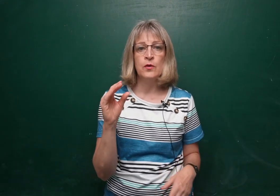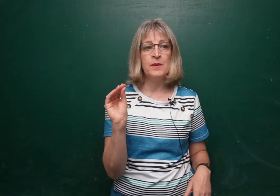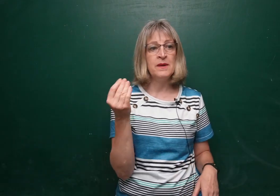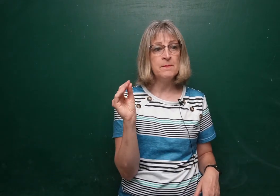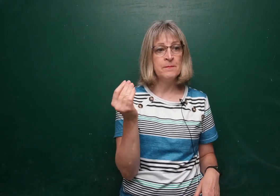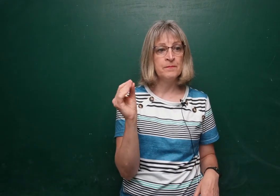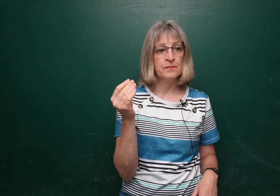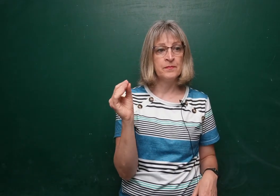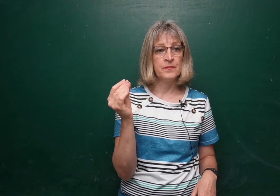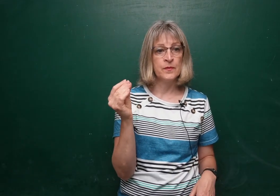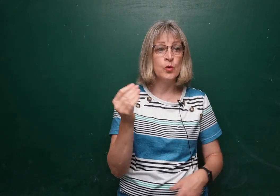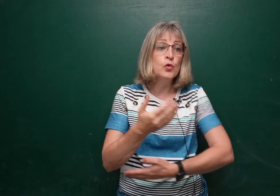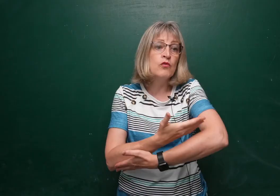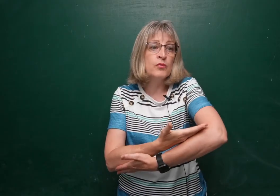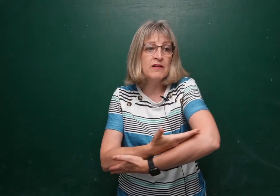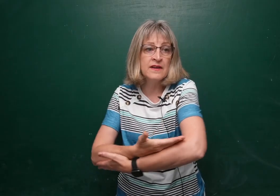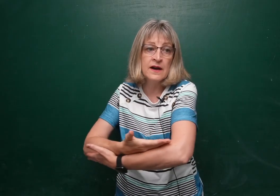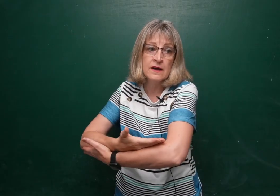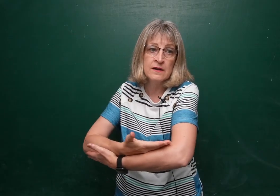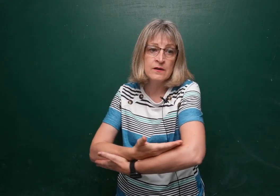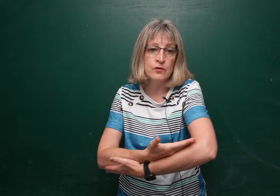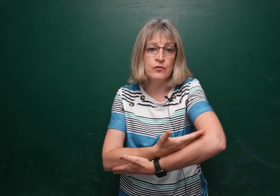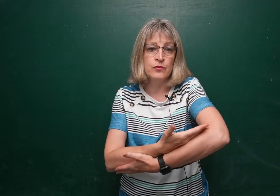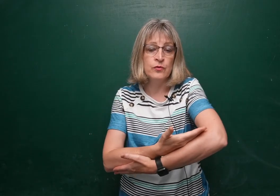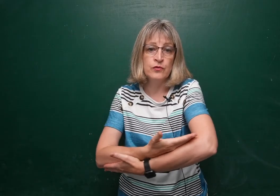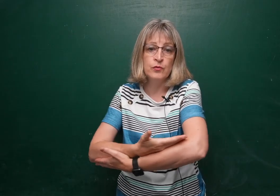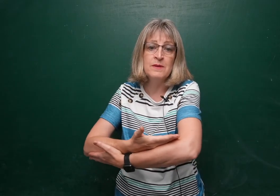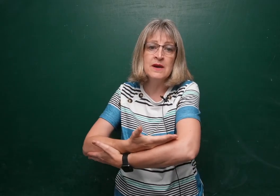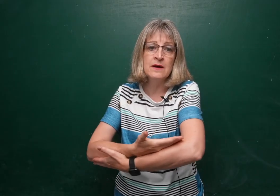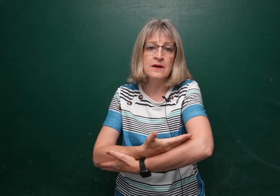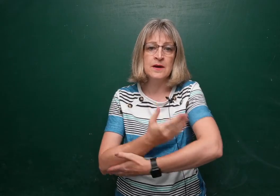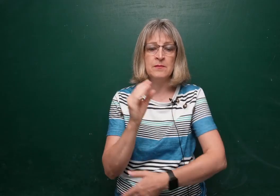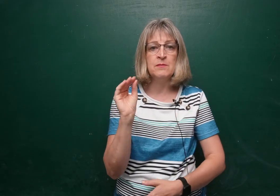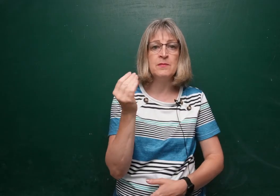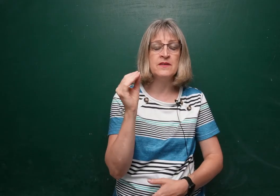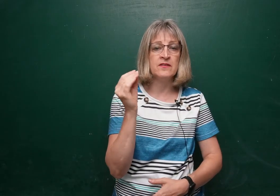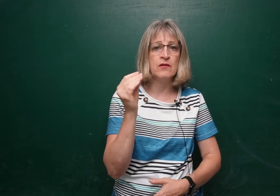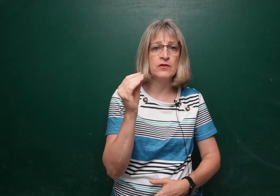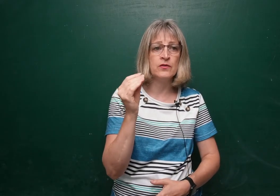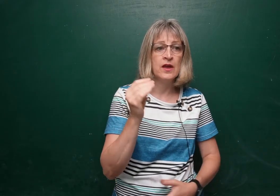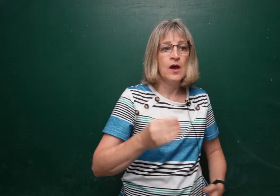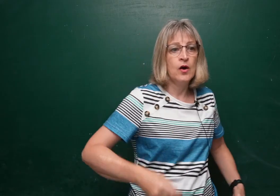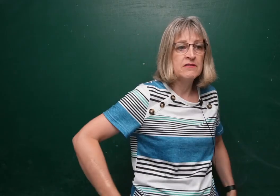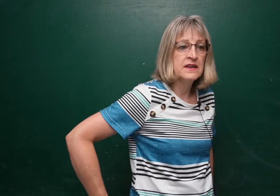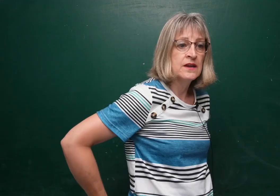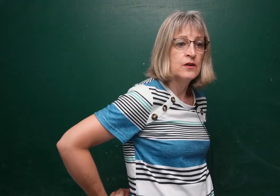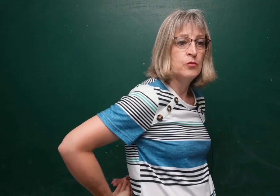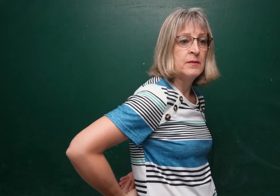bébé, ou on pourra faire ce mime-là, hein, mais bébé, c'est ça en France. En Afrique, le bébé, ce